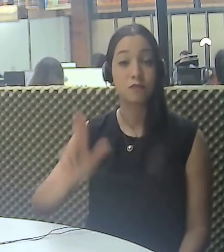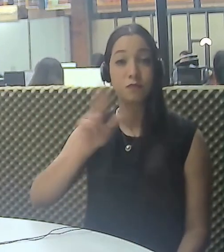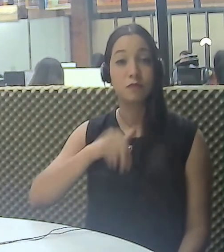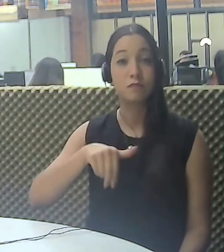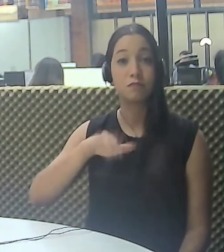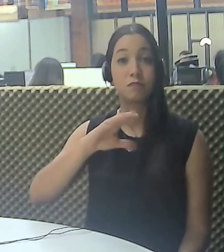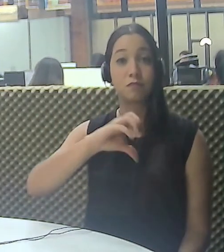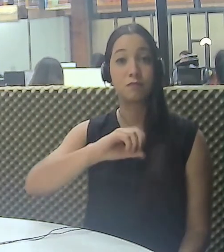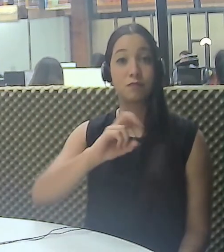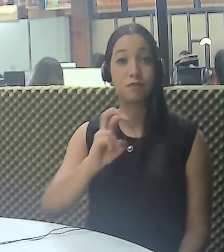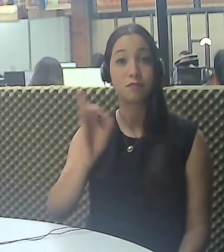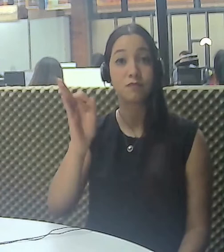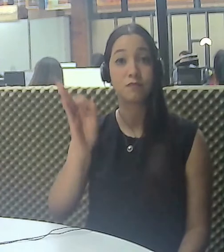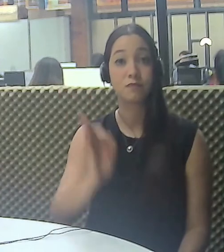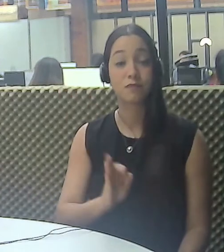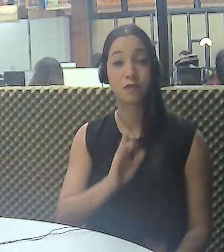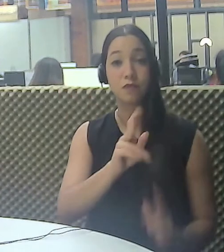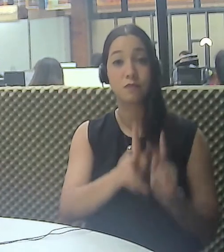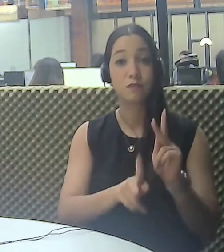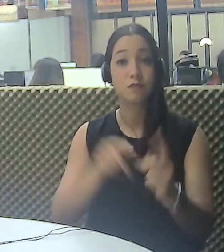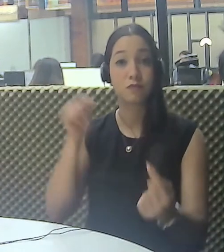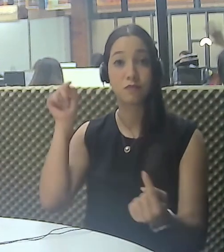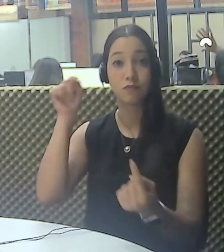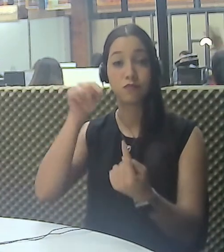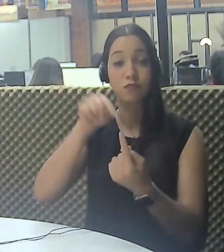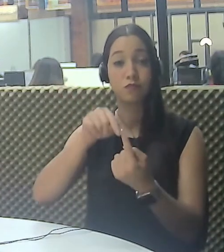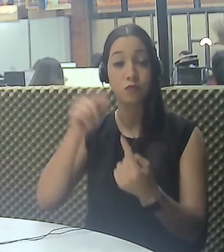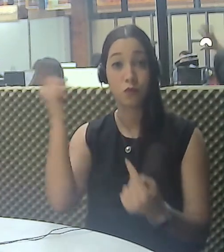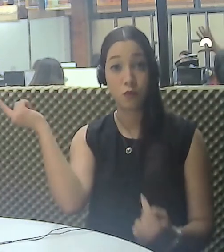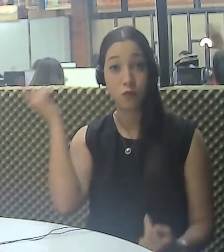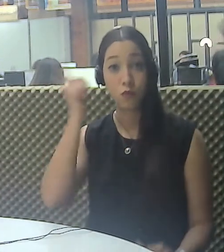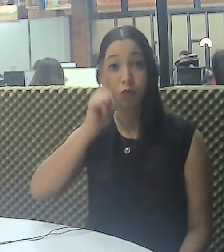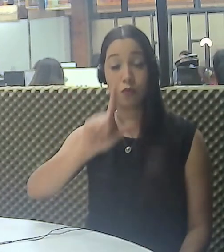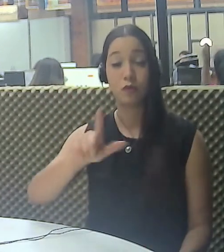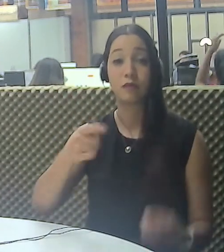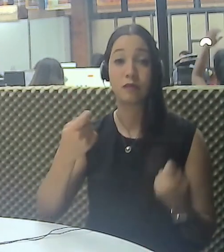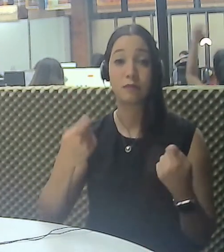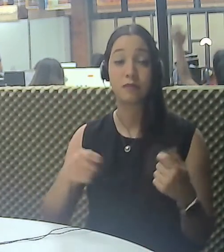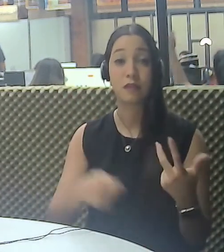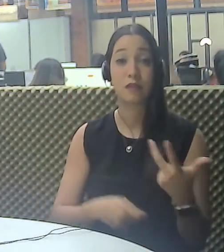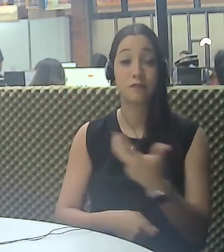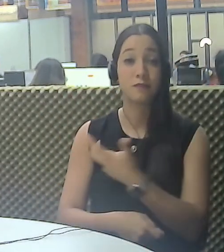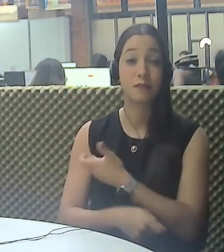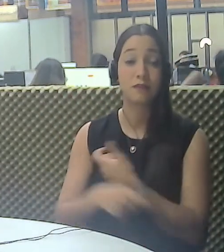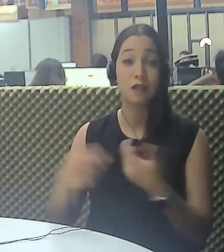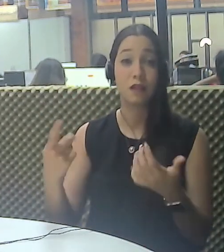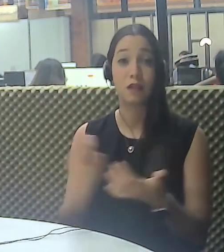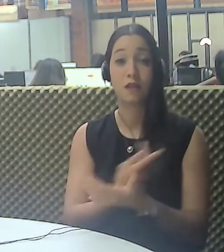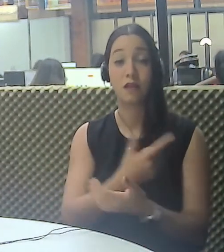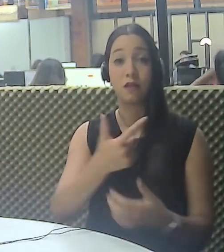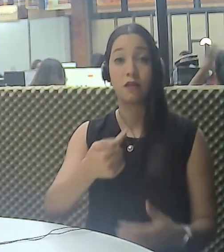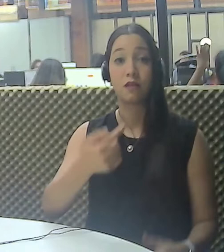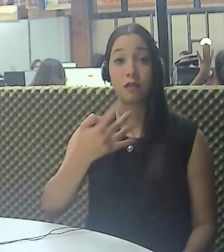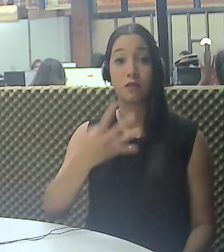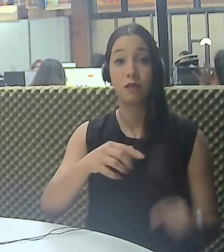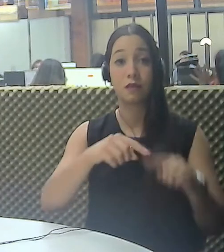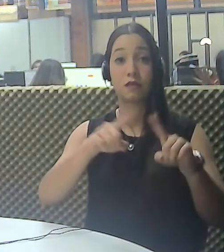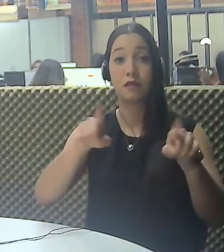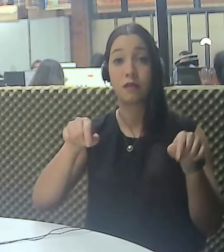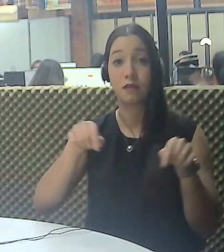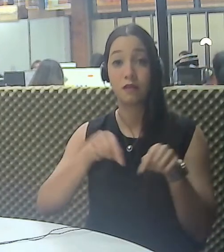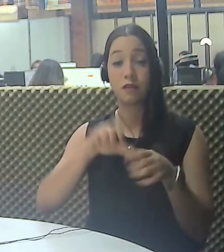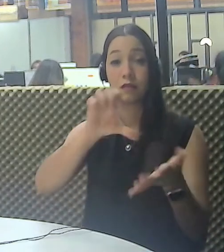de 95% do público-alvo. Para atingir este índice, a vacinação está acontecendo em 74 salas